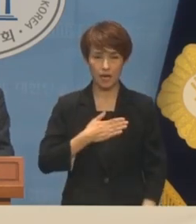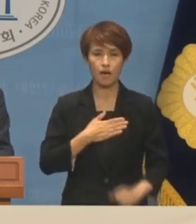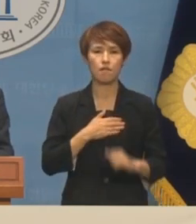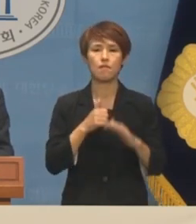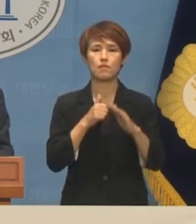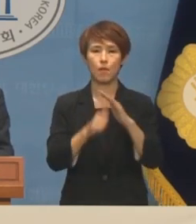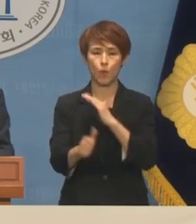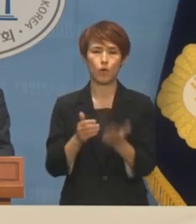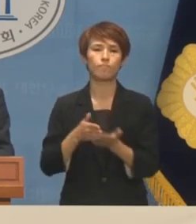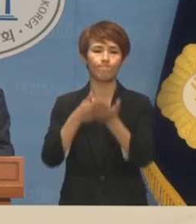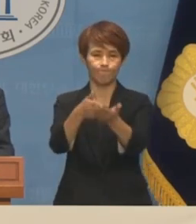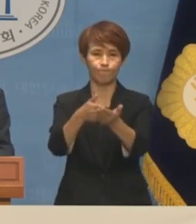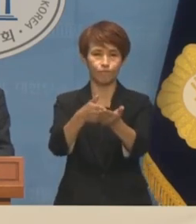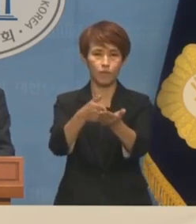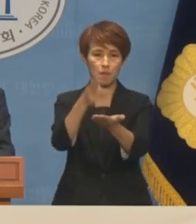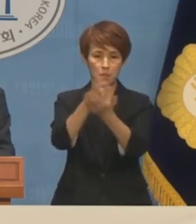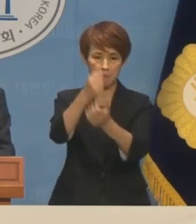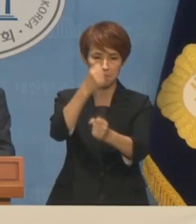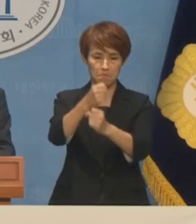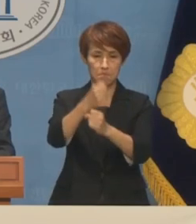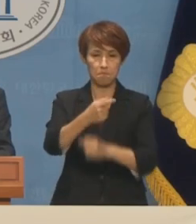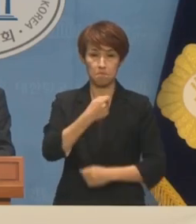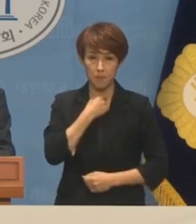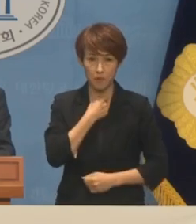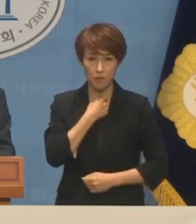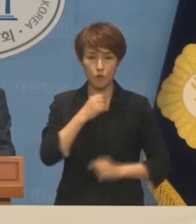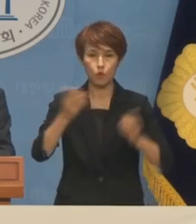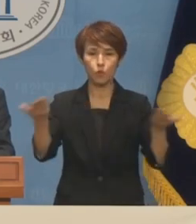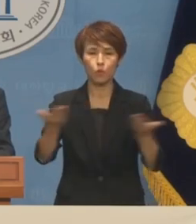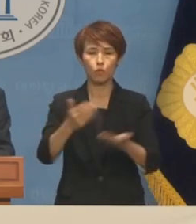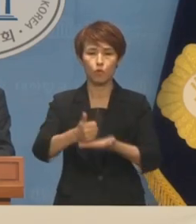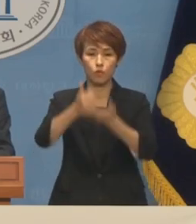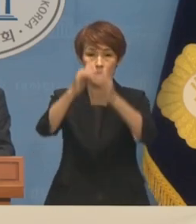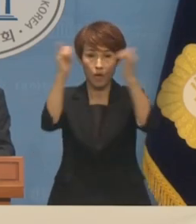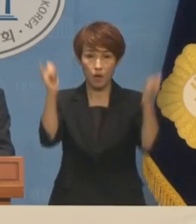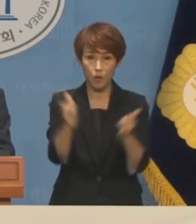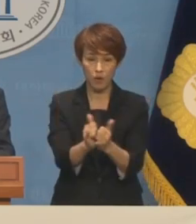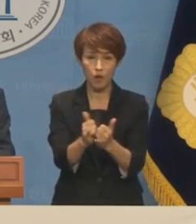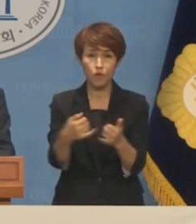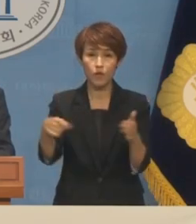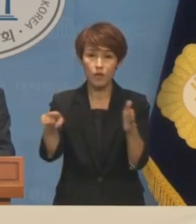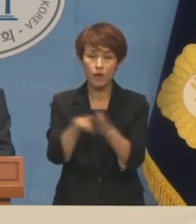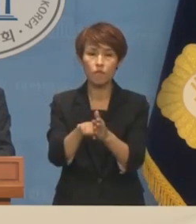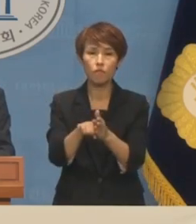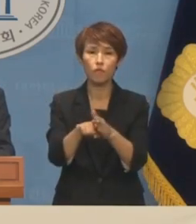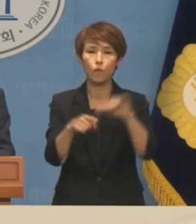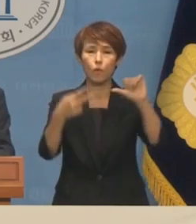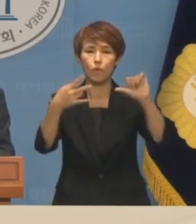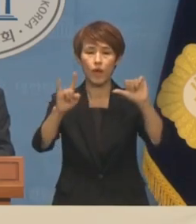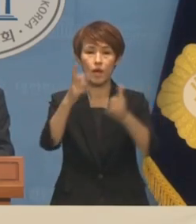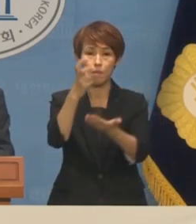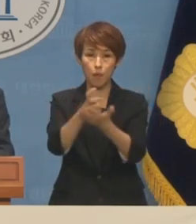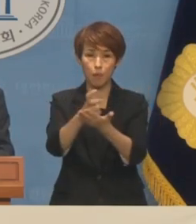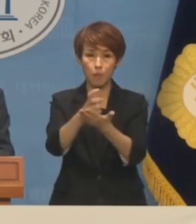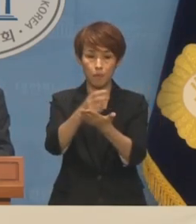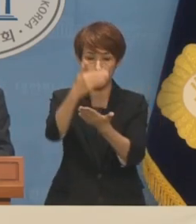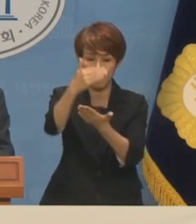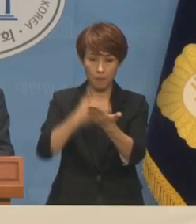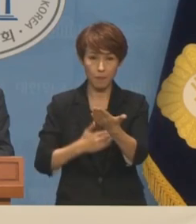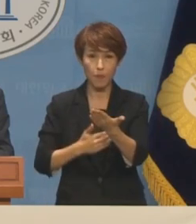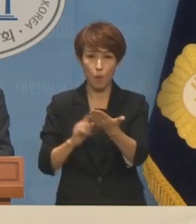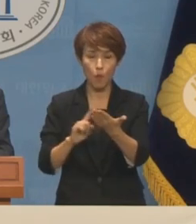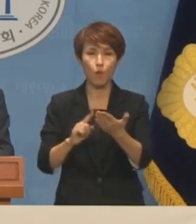발의하고 입법하고자 하는 노동 존중 사유를 위한 노동권 강화 5대 패키지